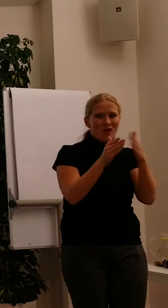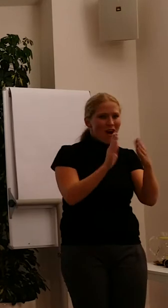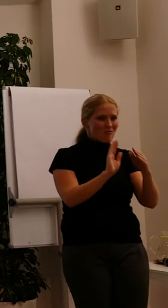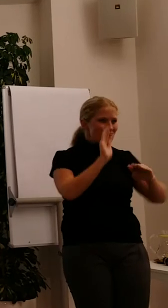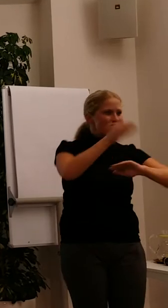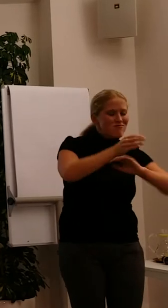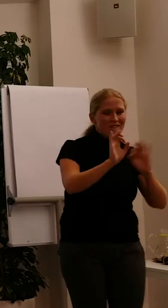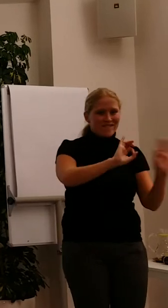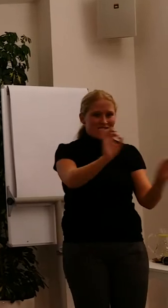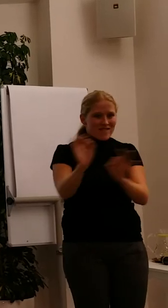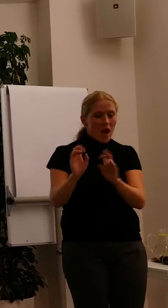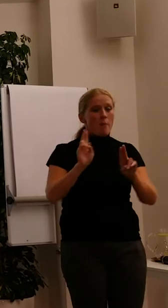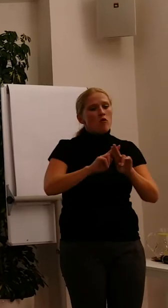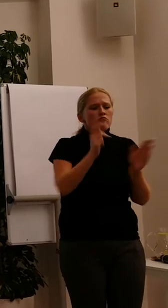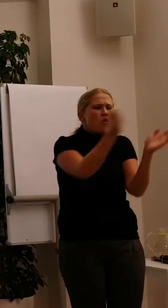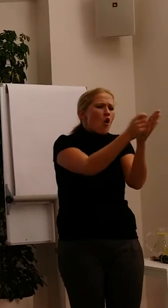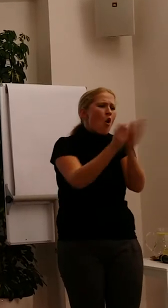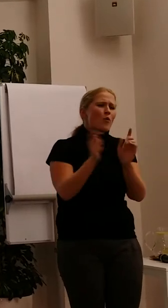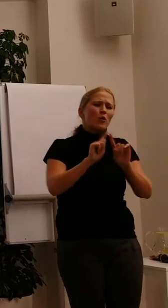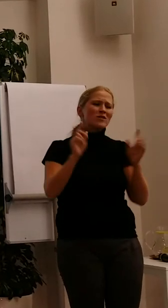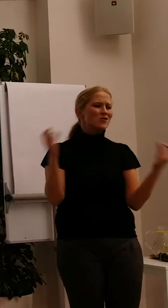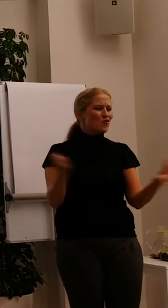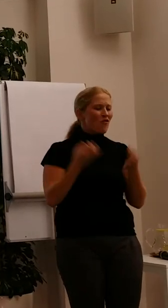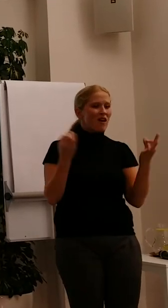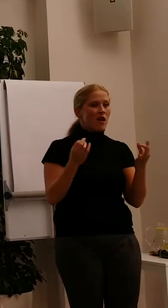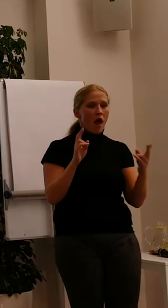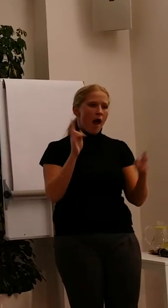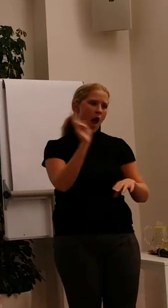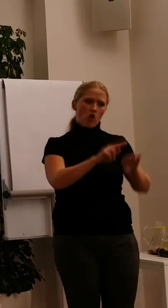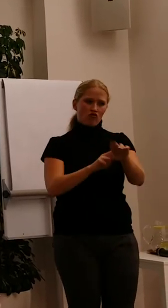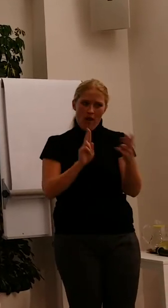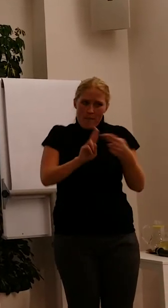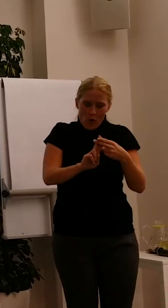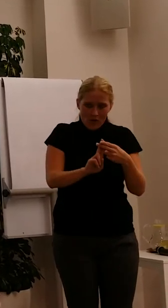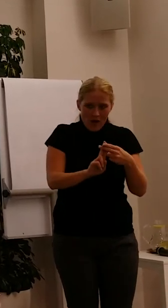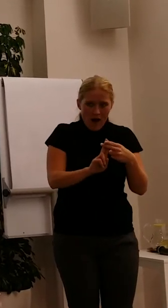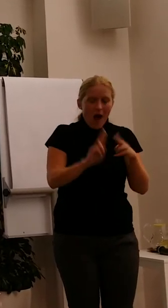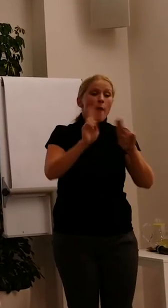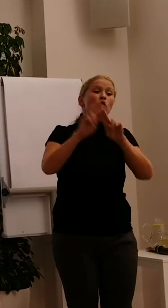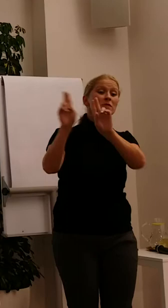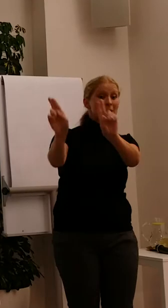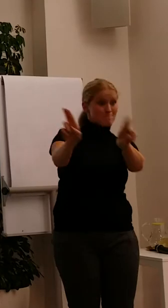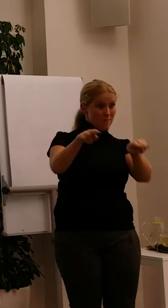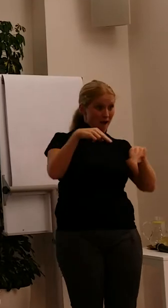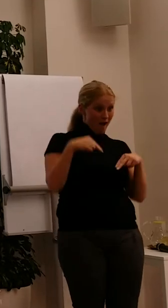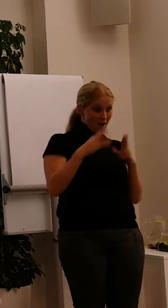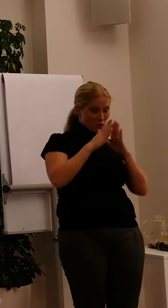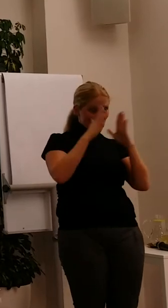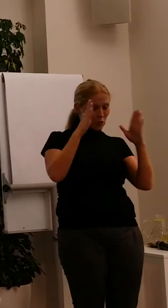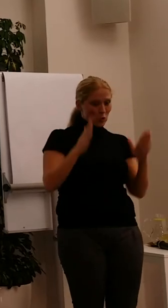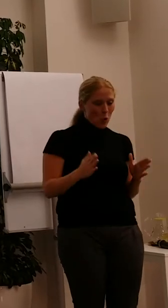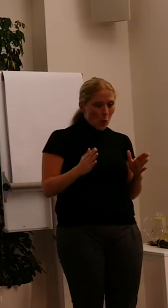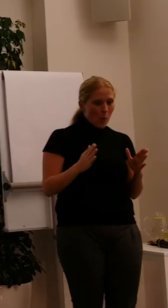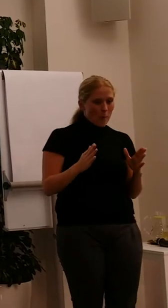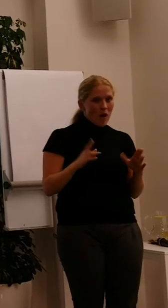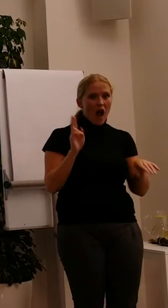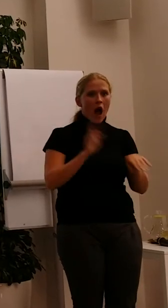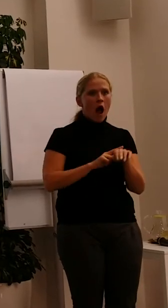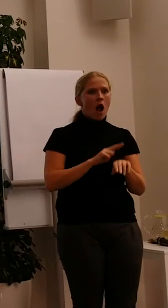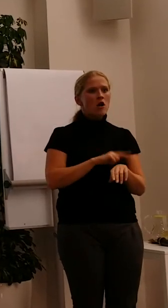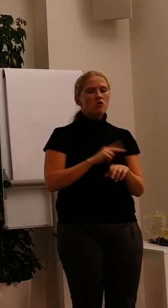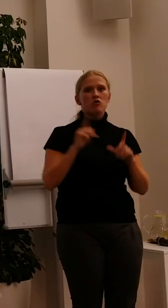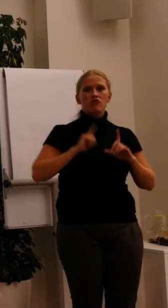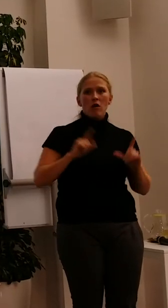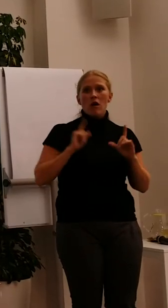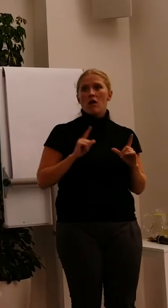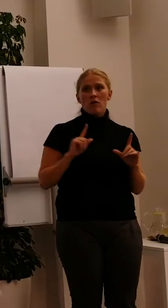možná nakoupí nějaký ten suvenýr, Aničku nepotkají, dáte se zpátky a tam čekají, Anička tam to vyštění. Můžou